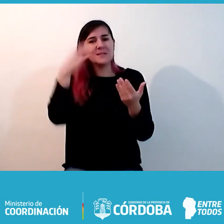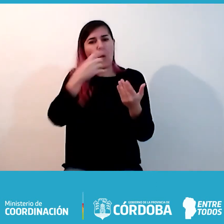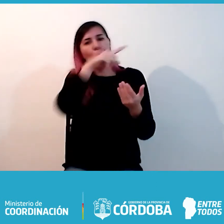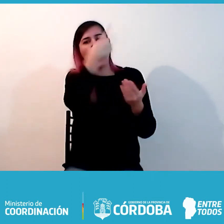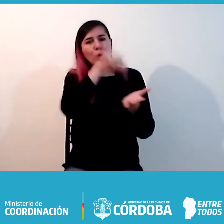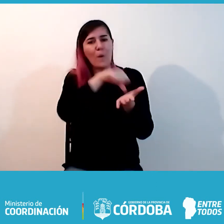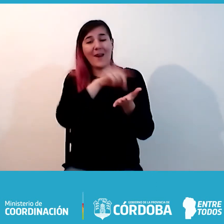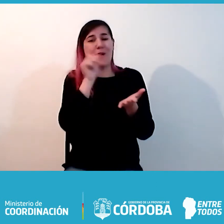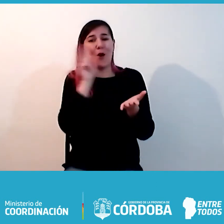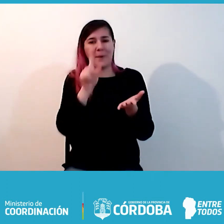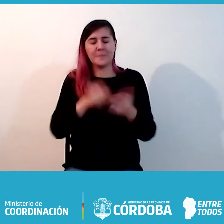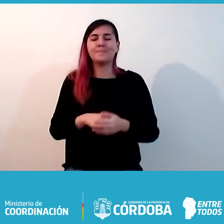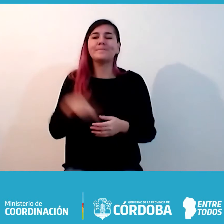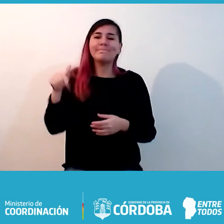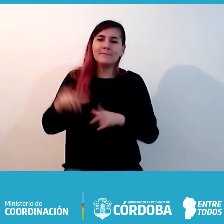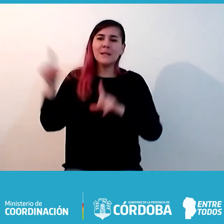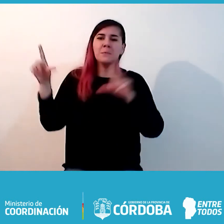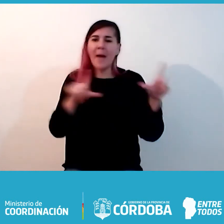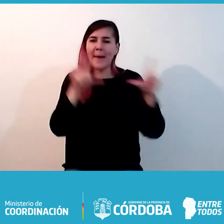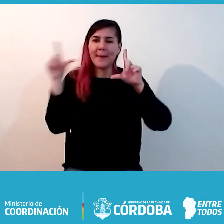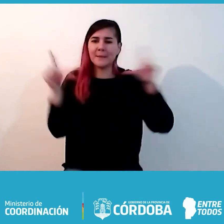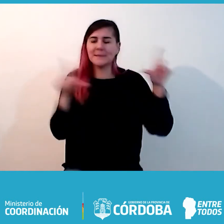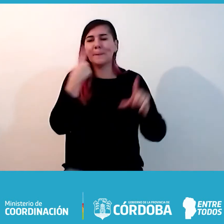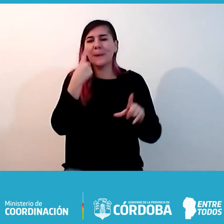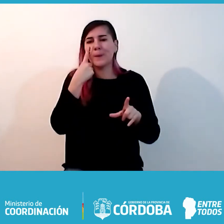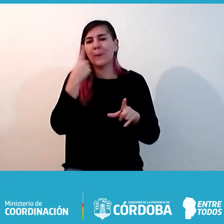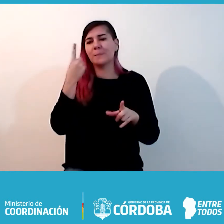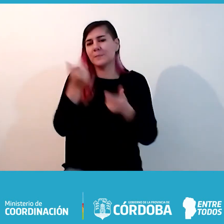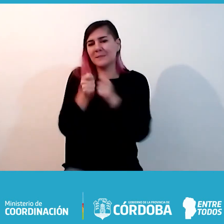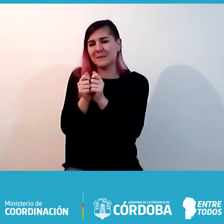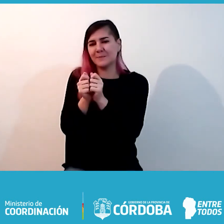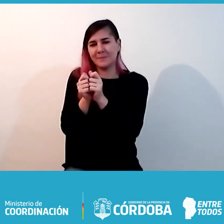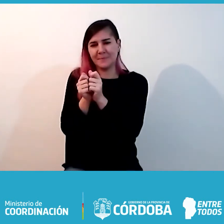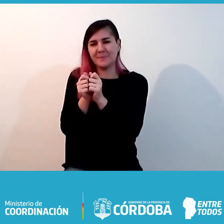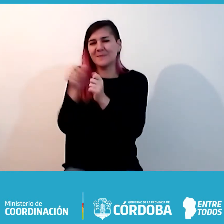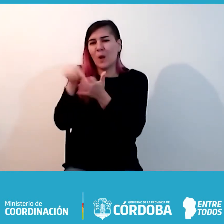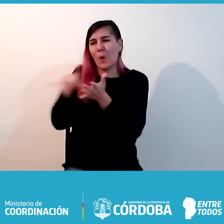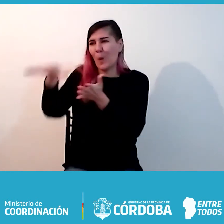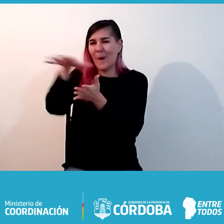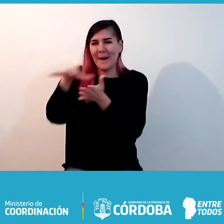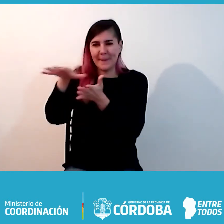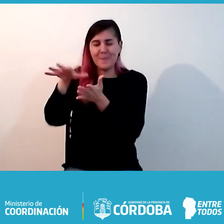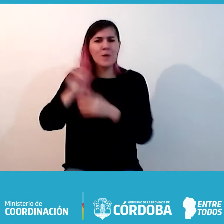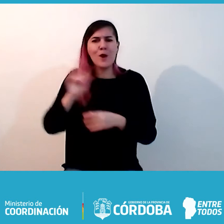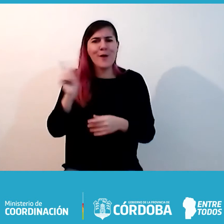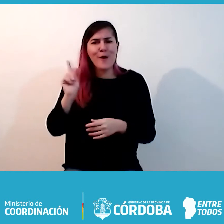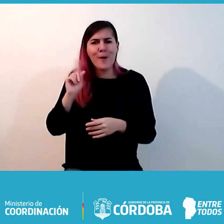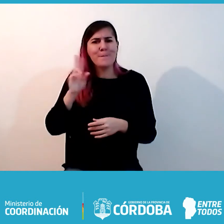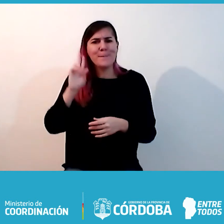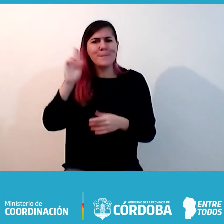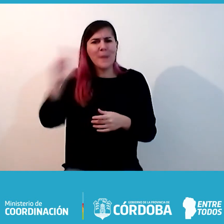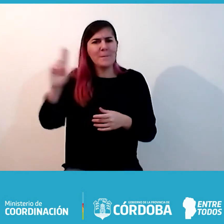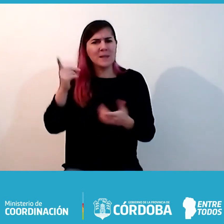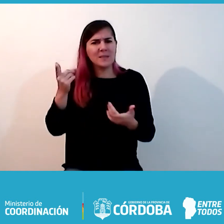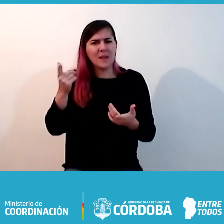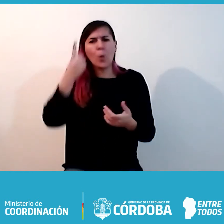ven. Proyecta imágenes en vivo, proyectada desde un dispositivo móvil, el sitio donde está. No vamos a permitir ni una perla más.